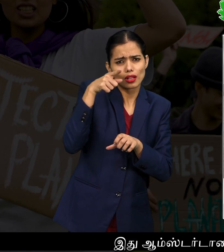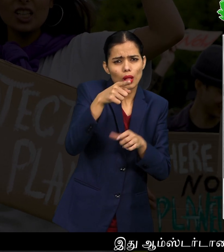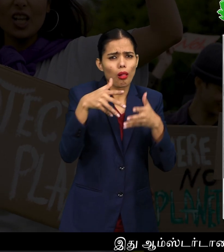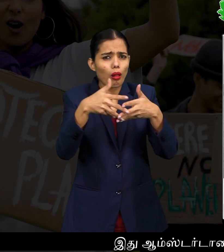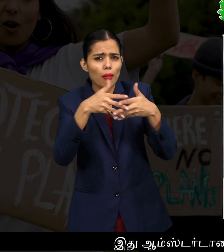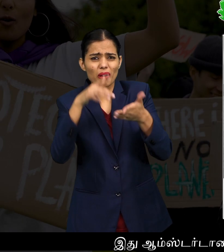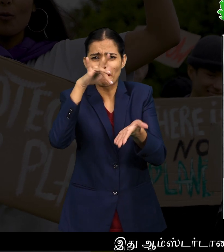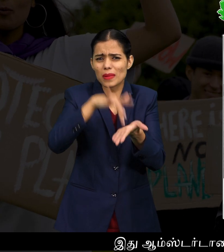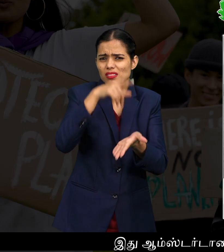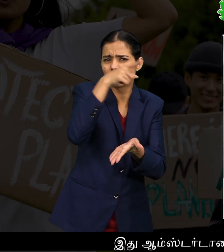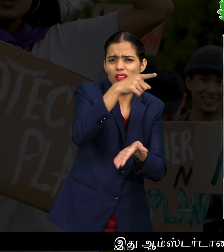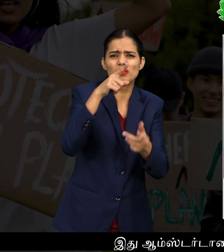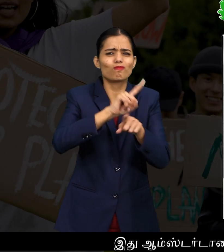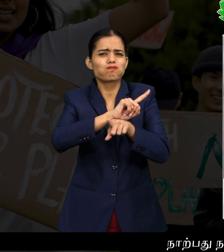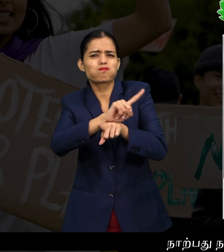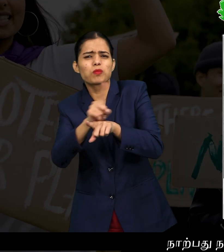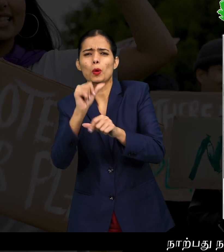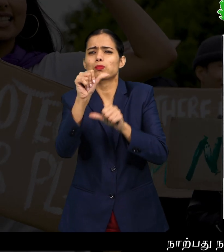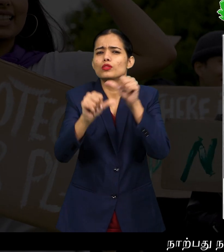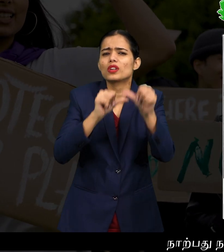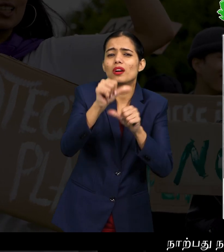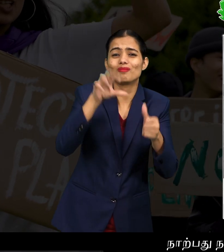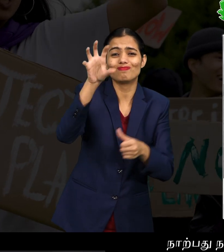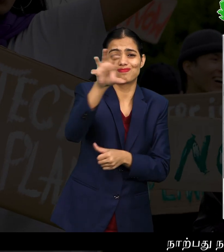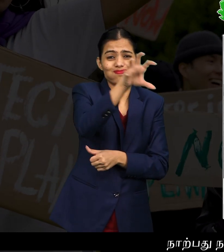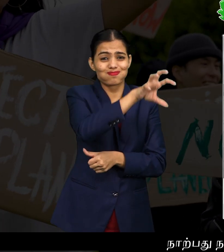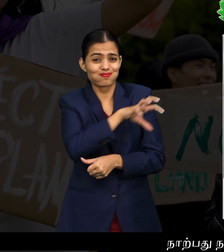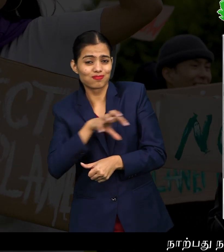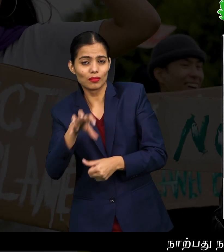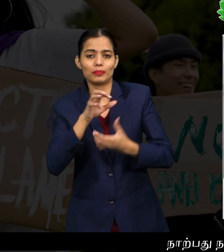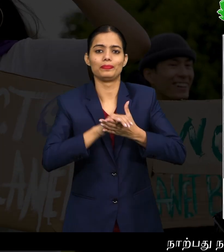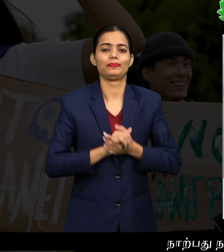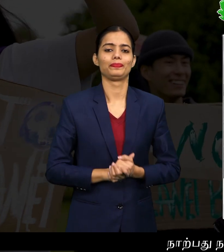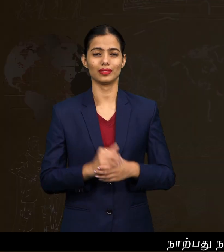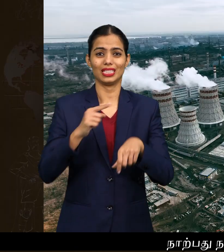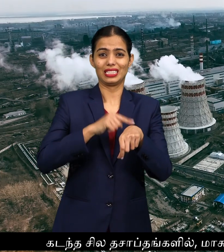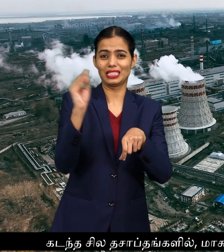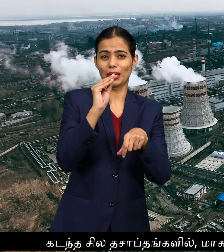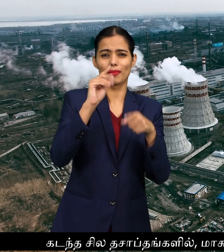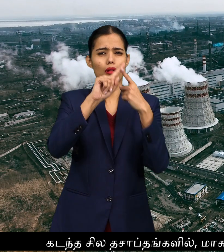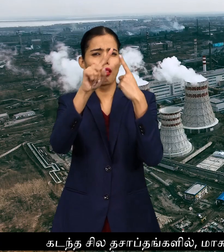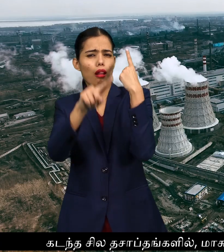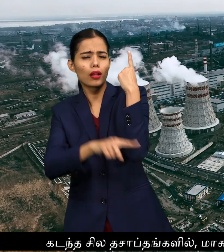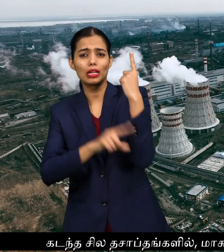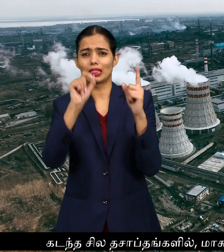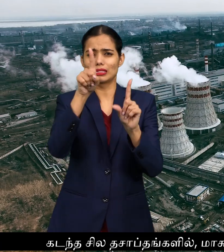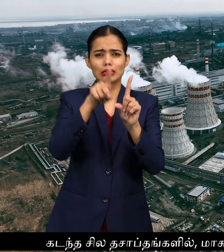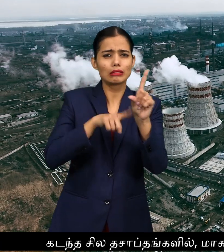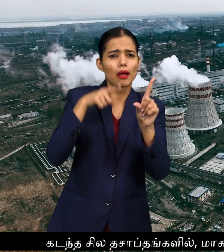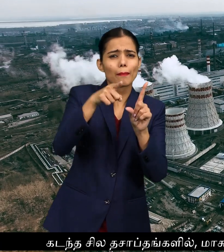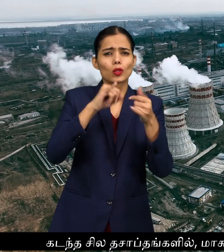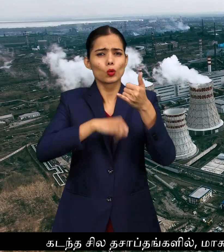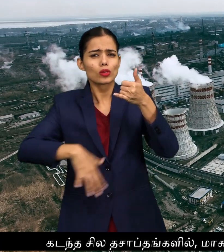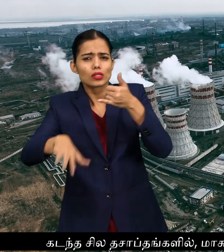ஆம்ஸ்டர்டாமை தலைமையிடமாக கொண்டு 40 நாடுகளில் பரவியுள்ளது. கடந்த சில